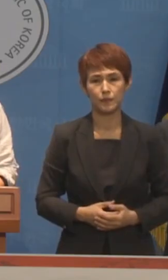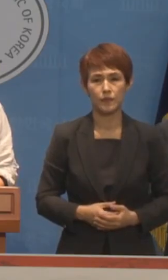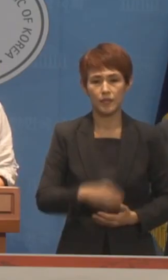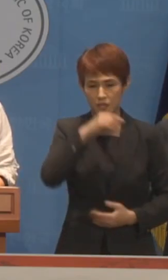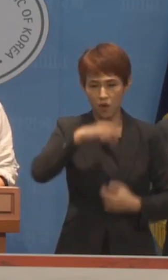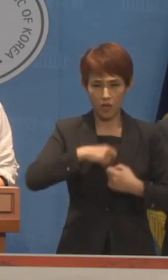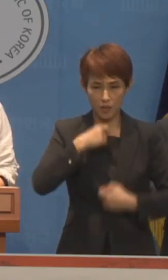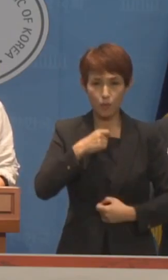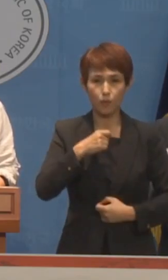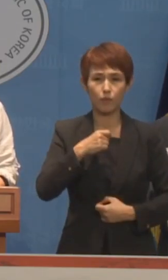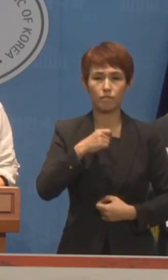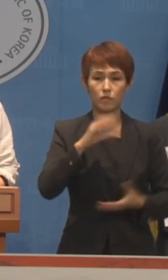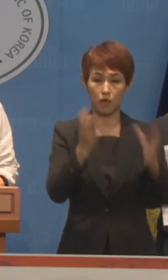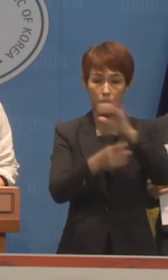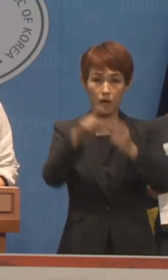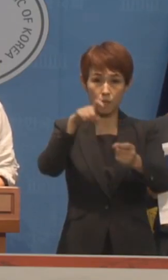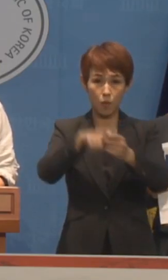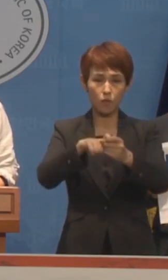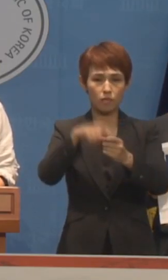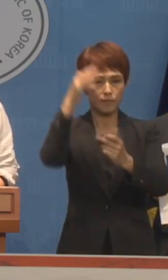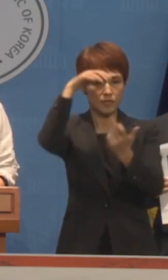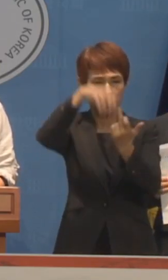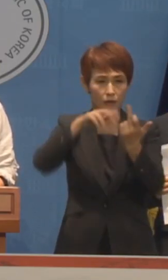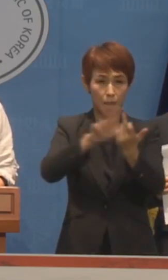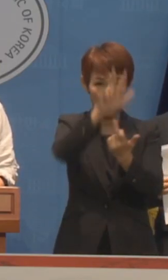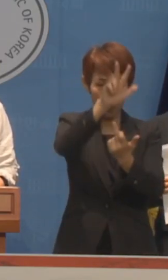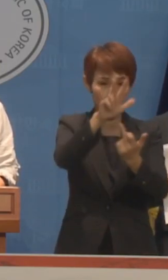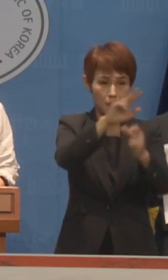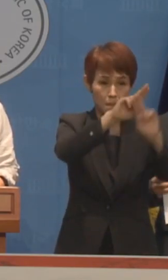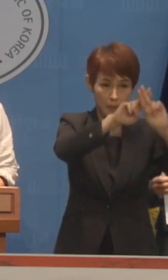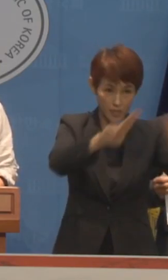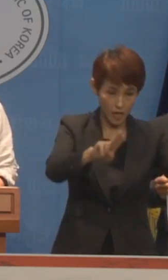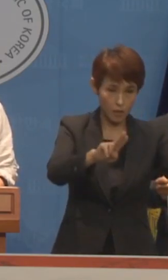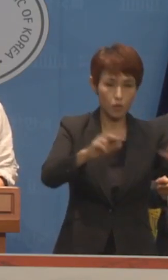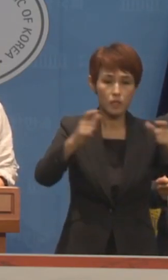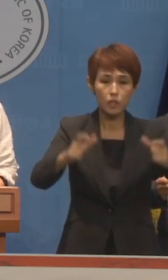전환의 관점에서 석탄 발전소 폐쇄에 따른 지역 주민과